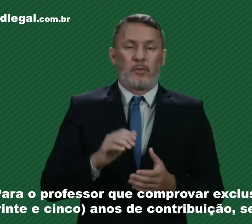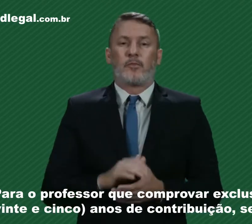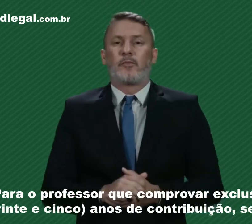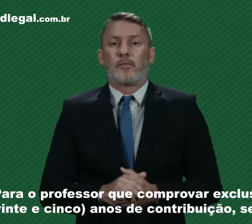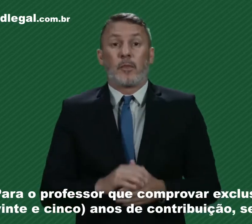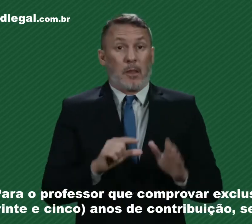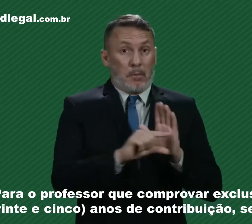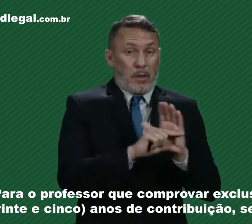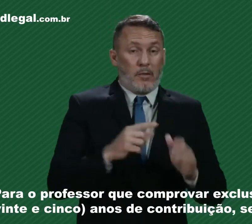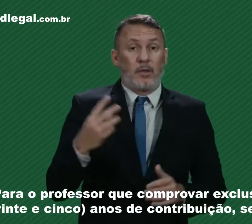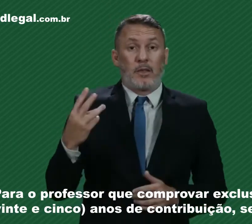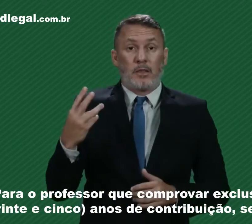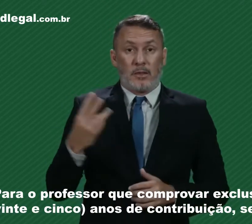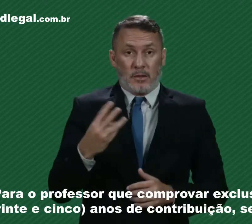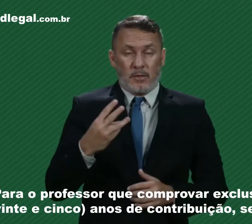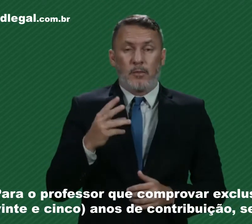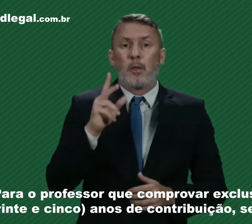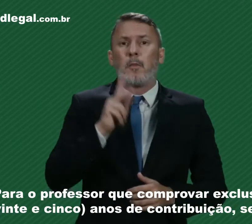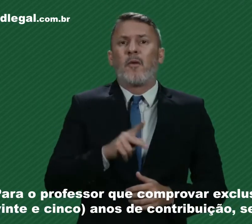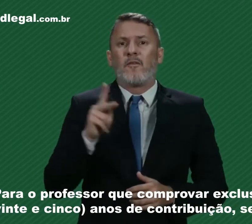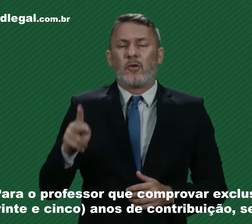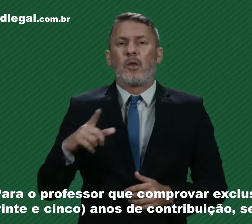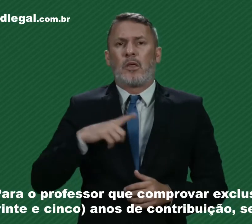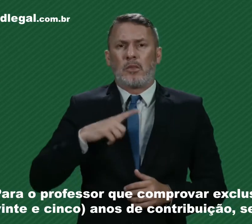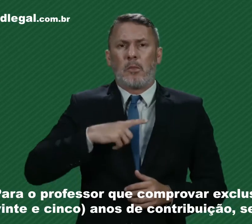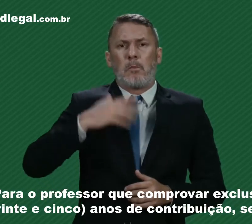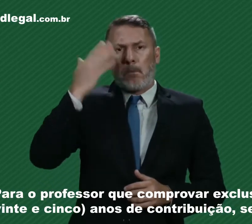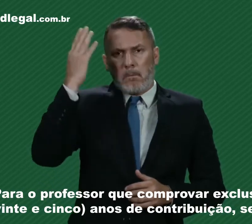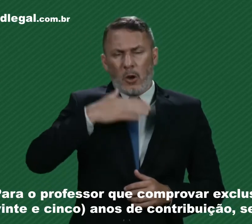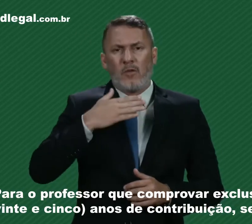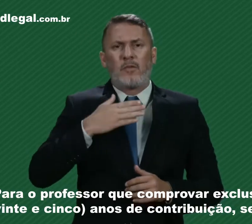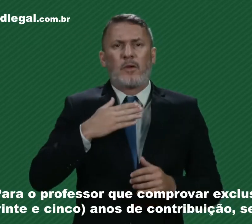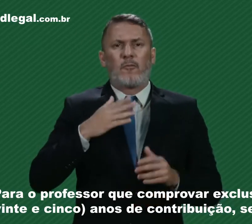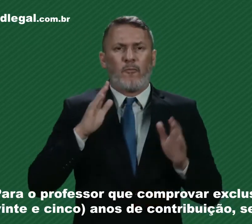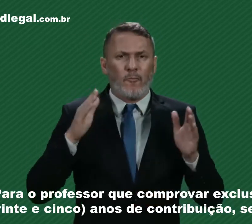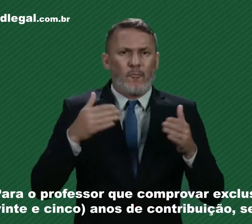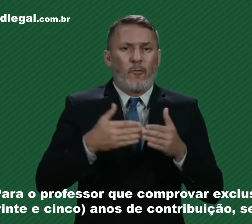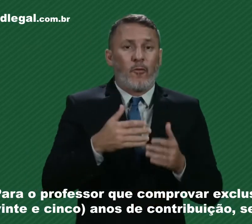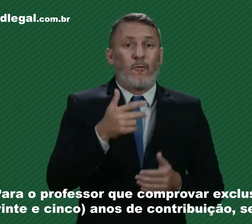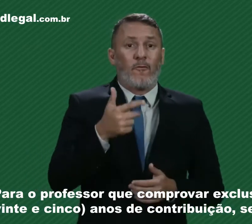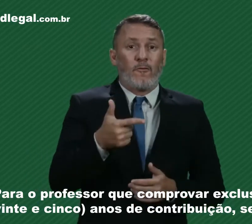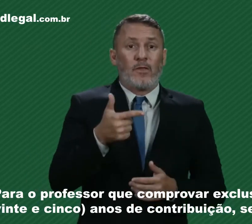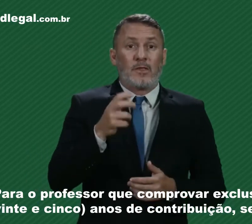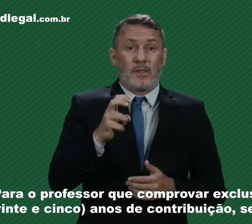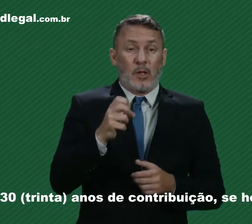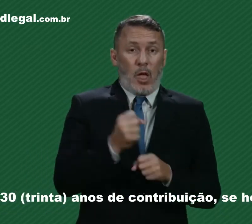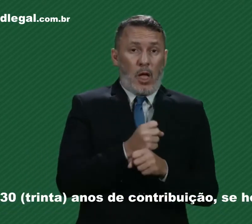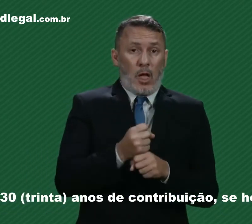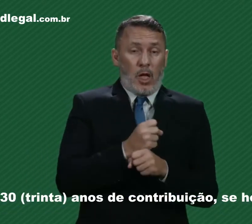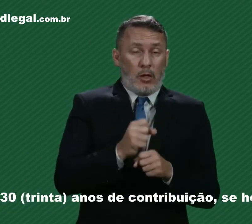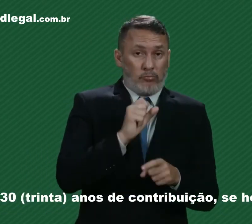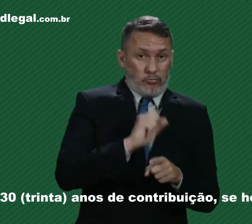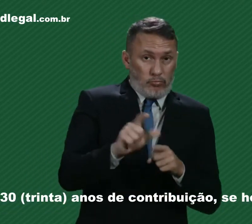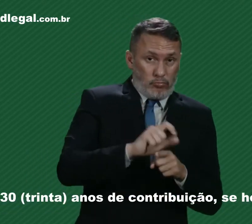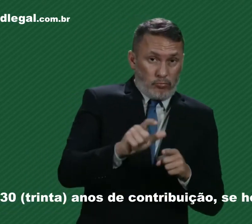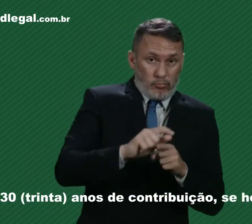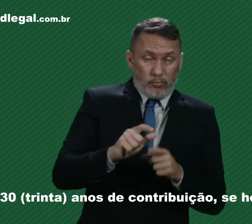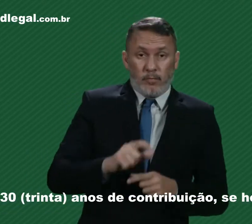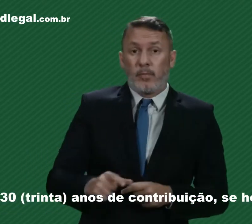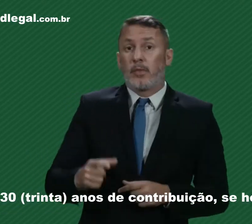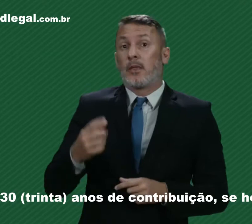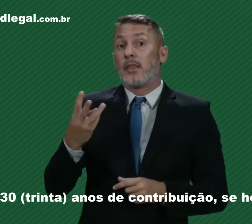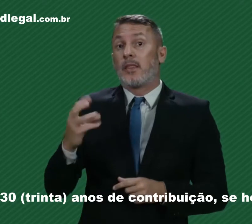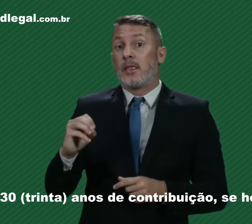3º. Para o professor que comprovar exclusivamente 25 anos de contribuição se mulher e 30 anos